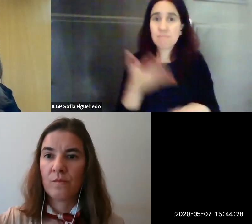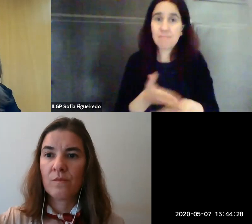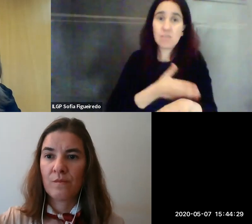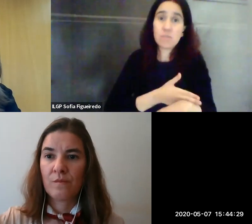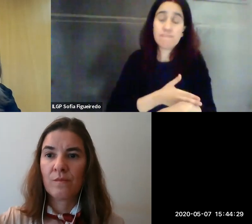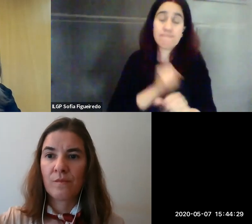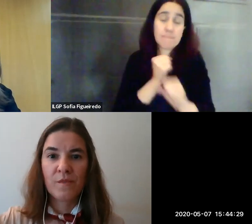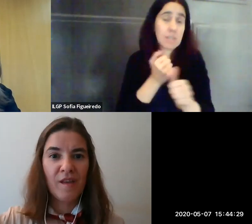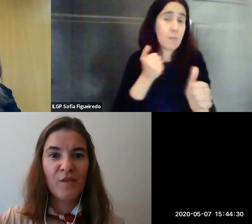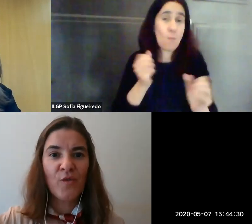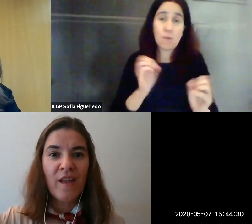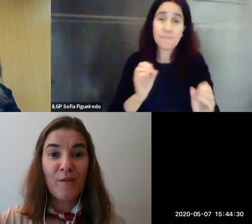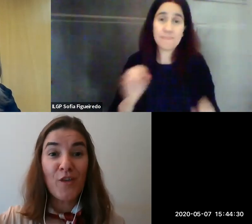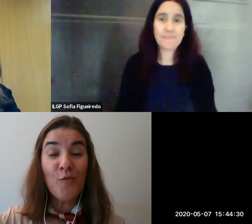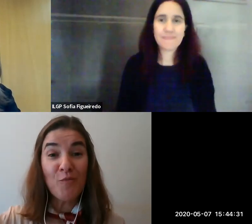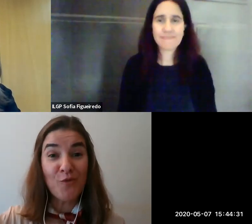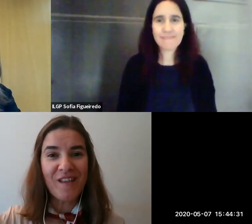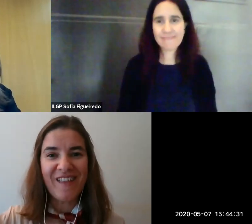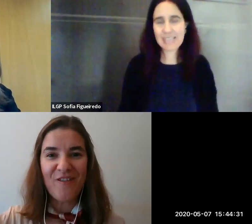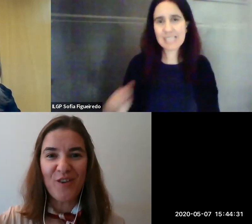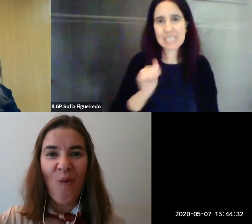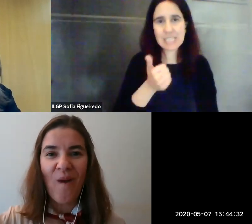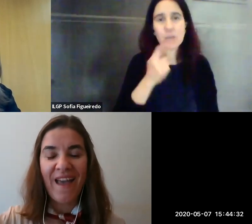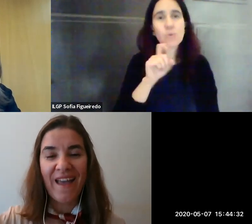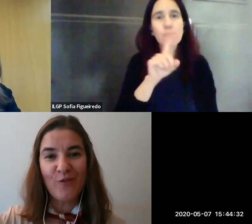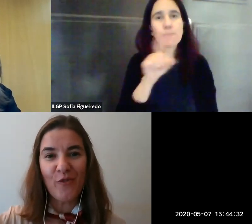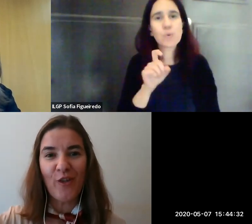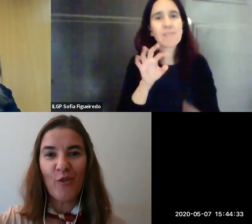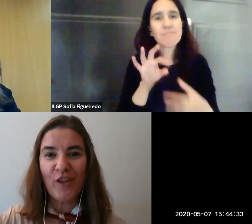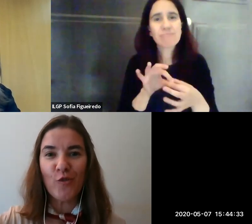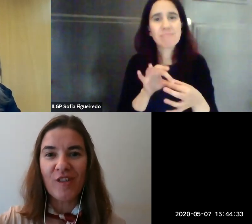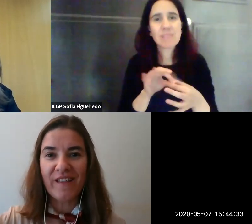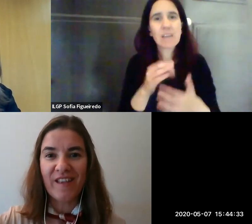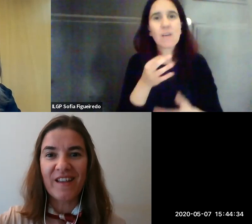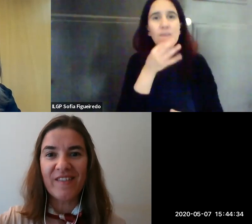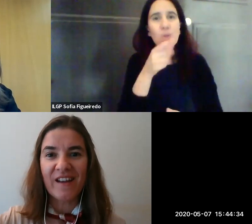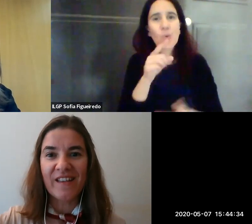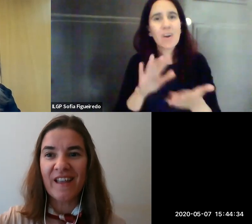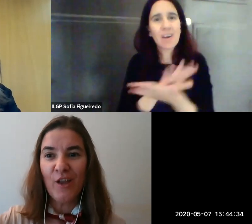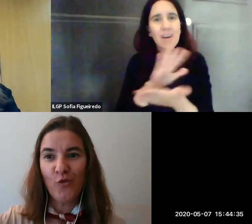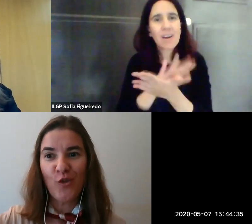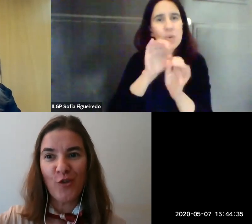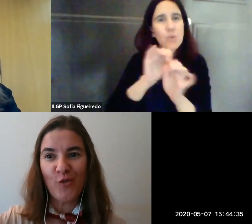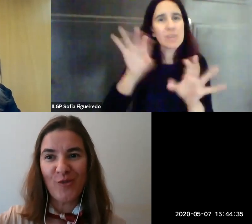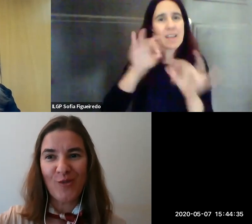sentar em teletrabalho. Certo. Temos aqui uma pergunta que tem a ver com aquilo que falou da newsletter interna do Instituto da